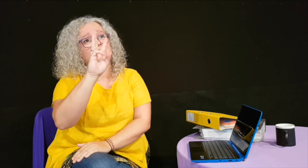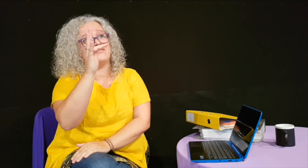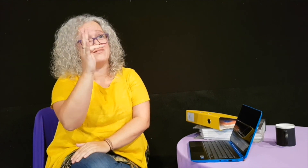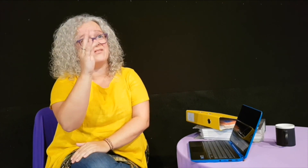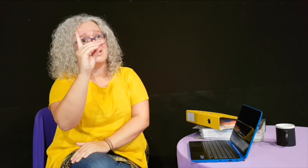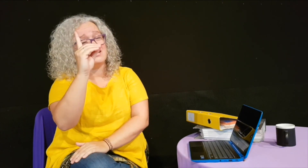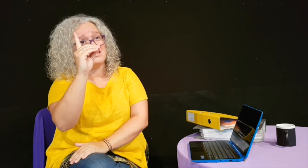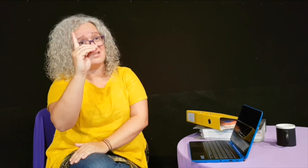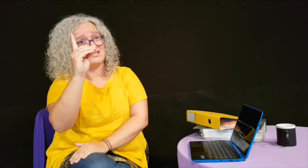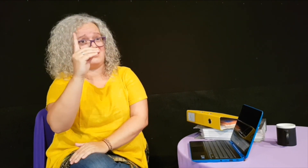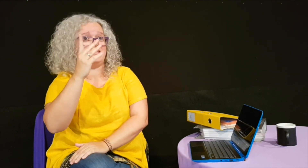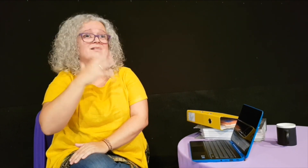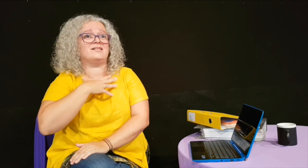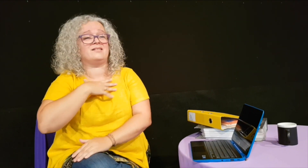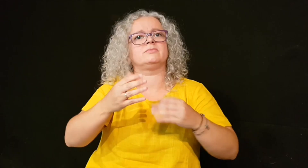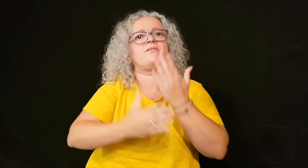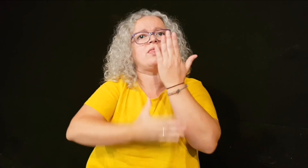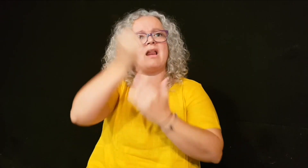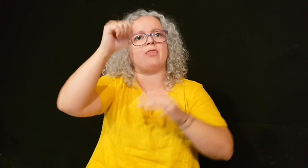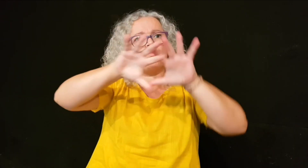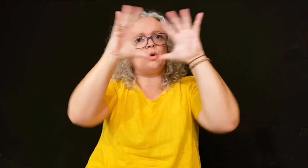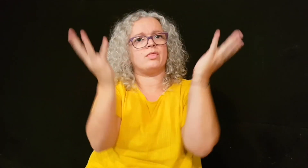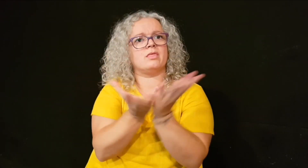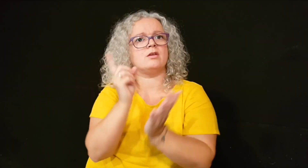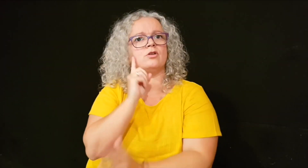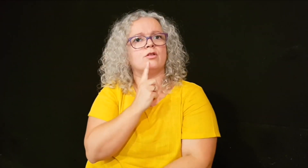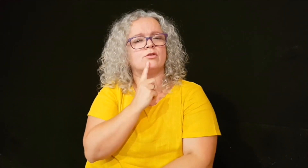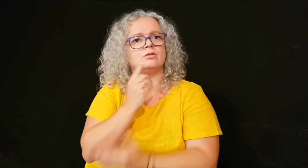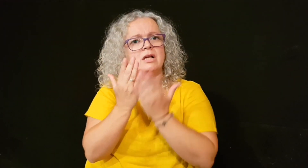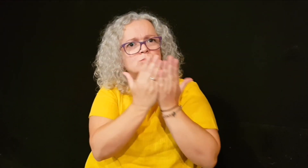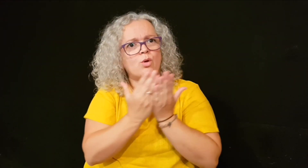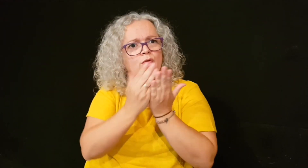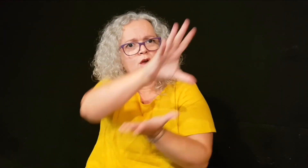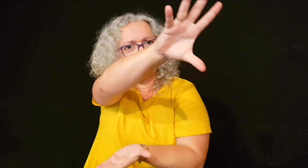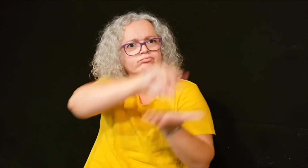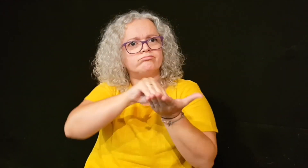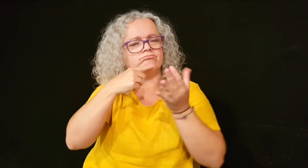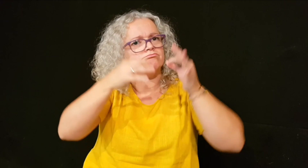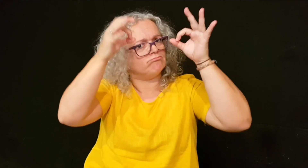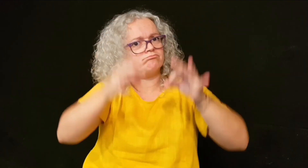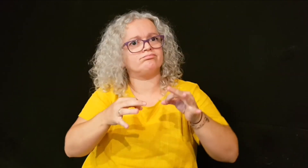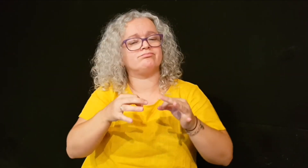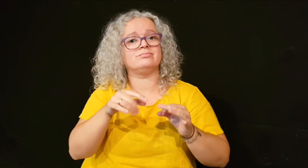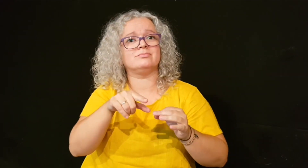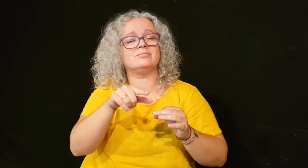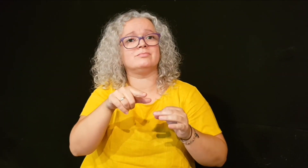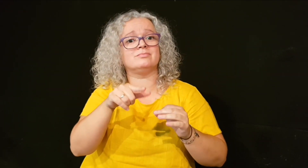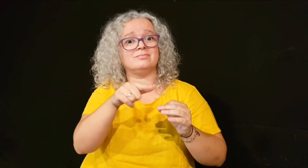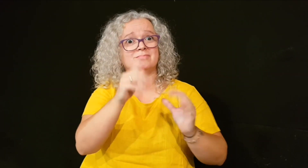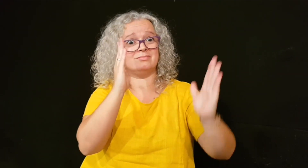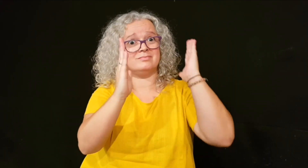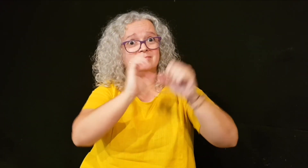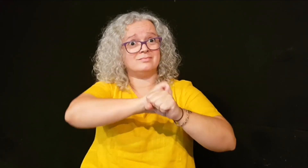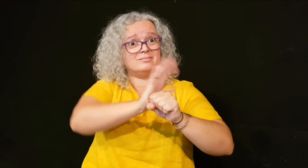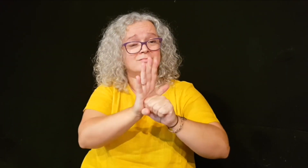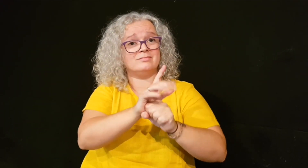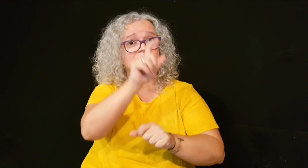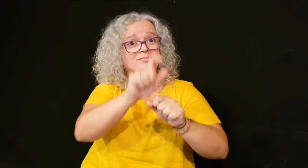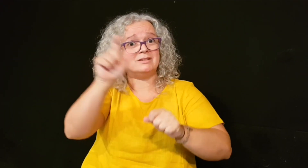pandemia, esa brecha se ha abierto mucho más y la Federación Mundial de Sordos ha hecho un estudio donde ha hecho una recopilación y los datos